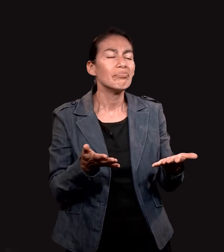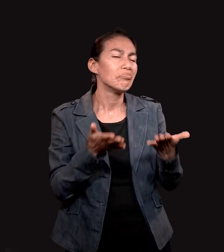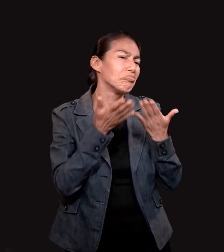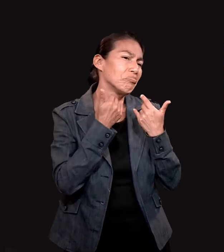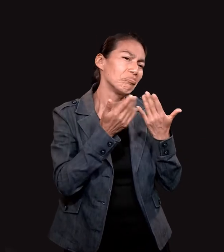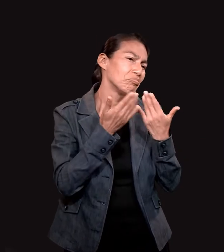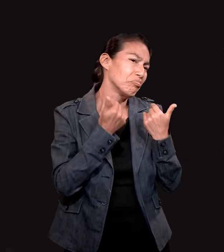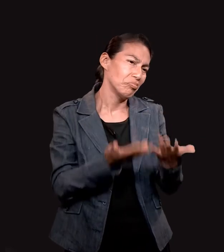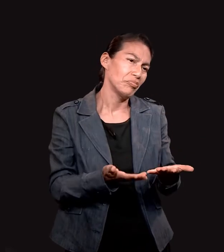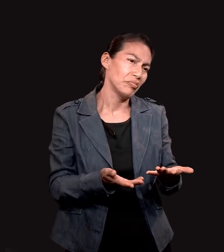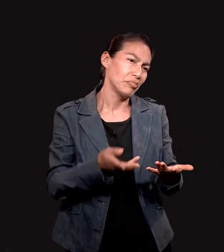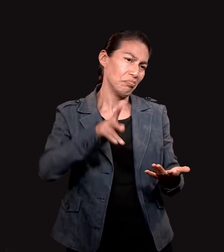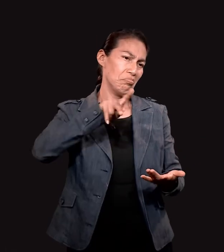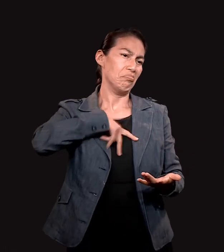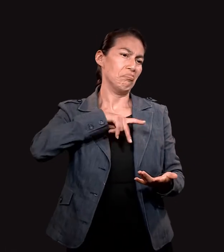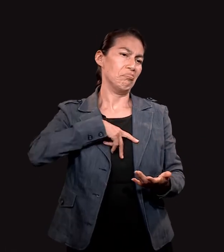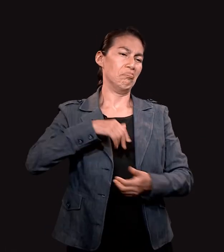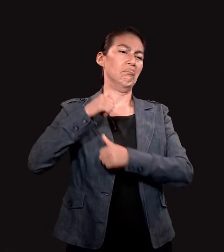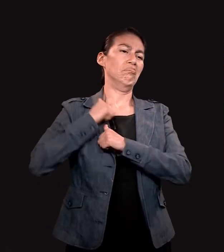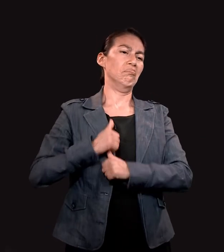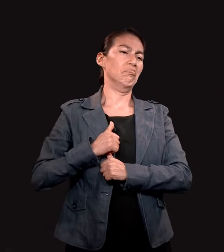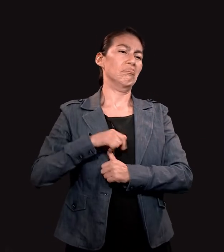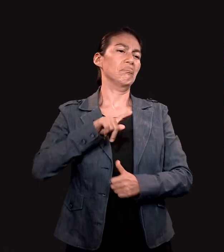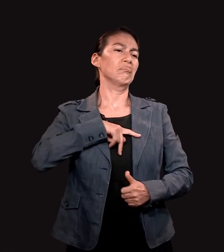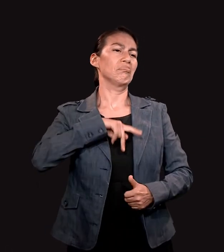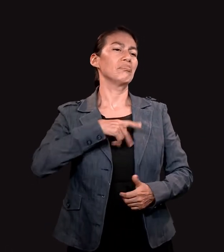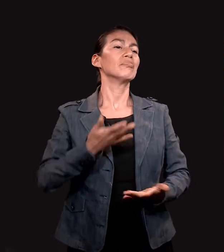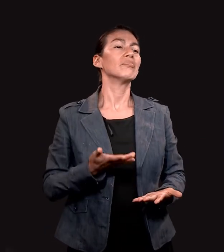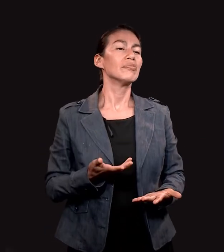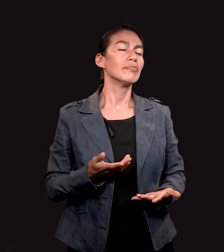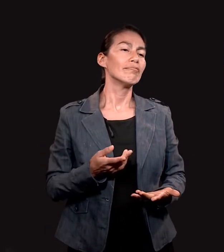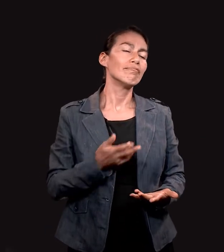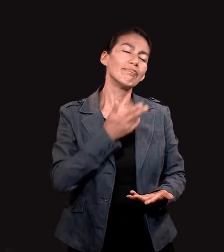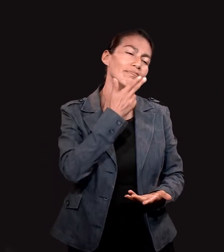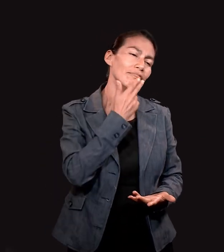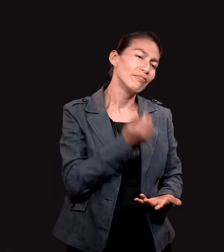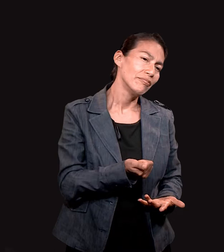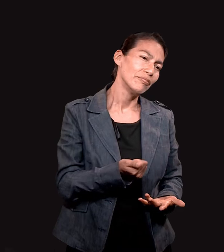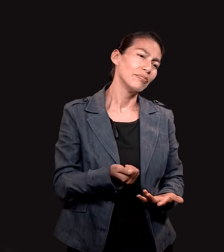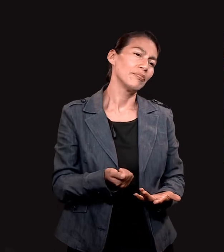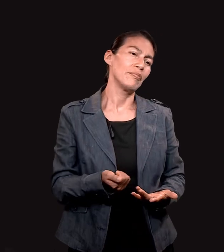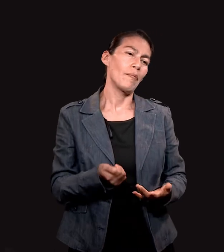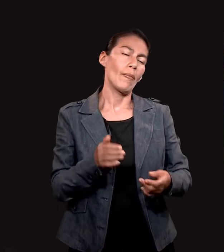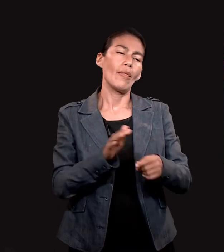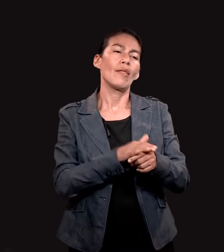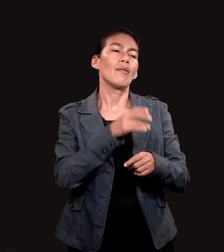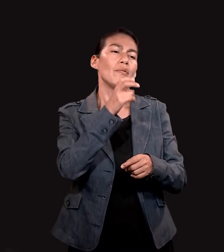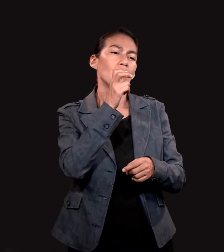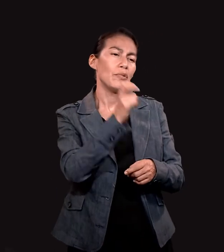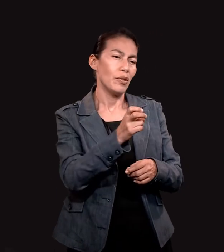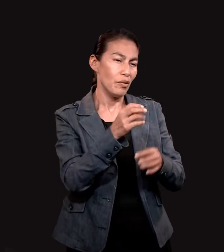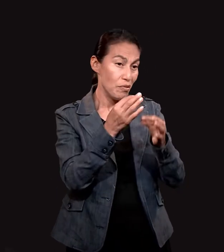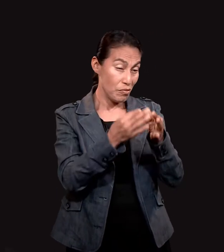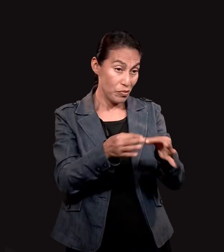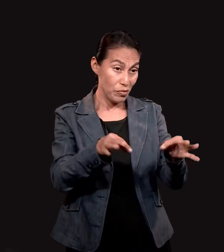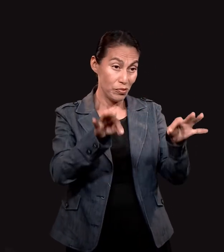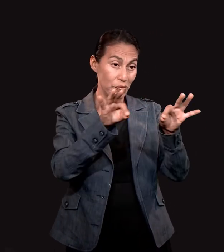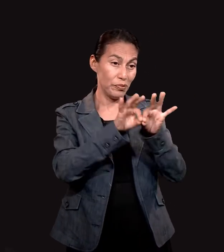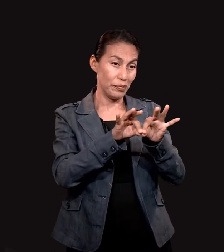Y pues ninguna, más que mi propia autoridad. Entonces, ¿qué serviría? Entonces,